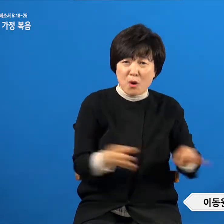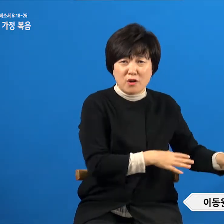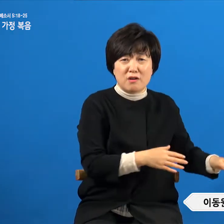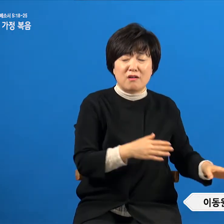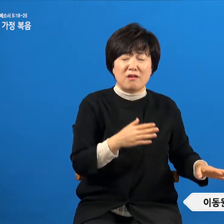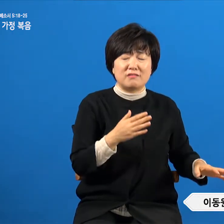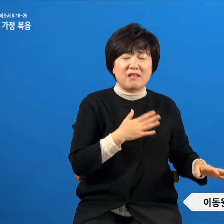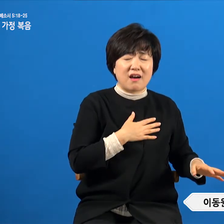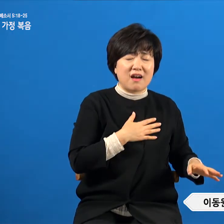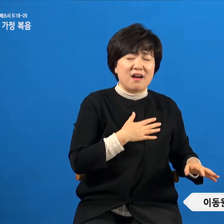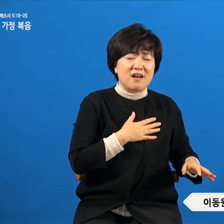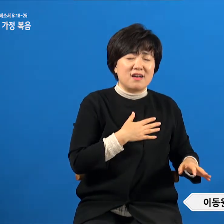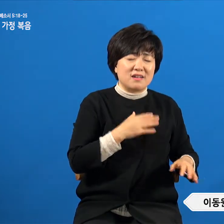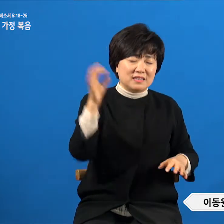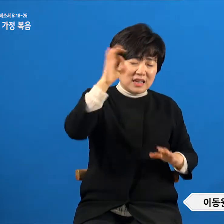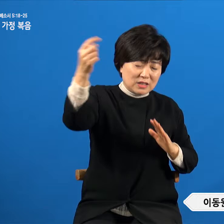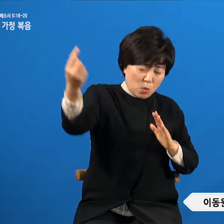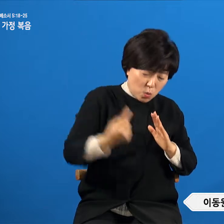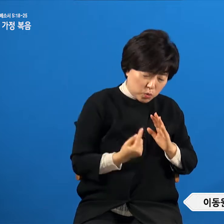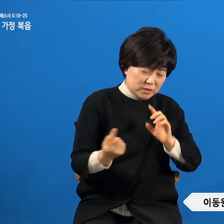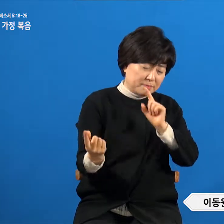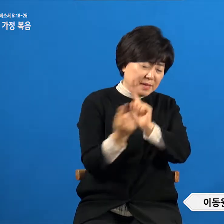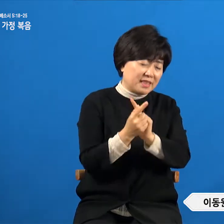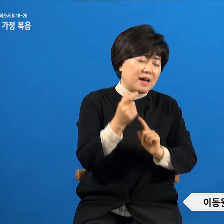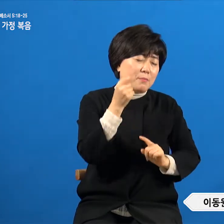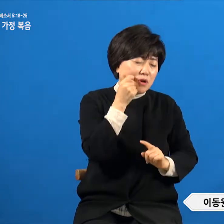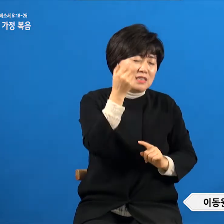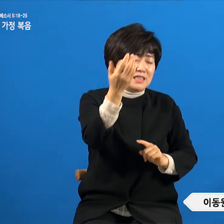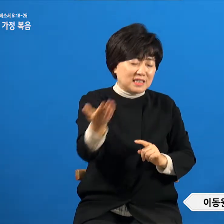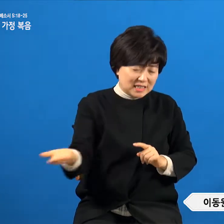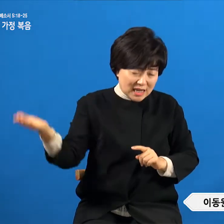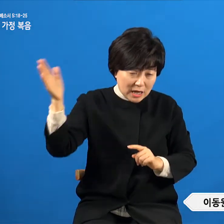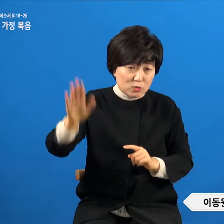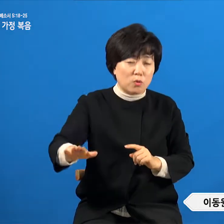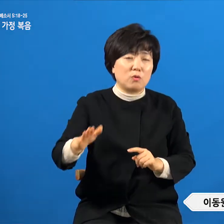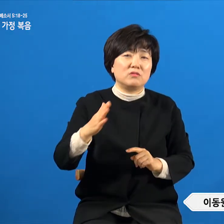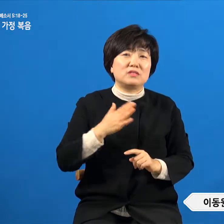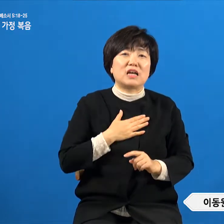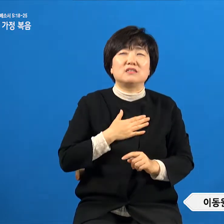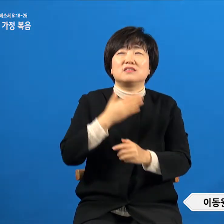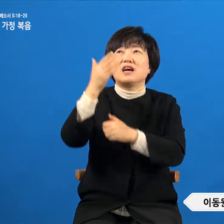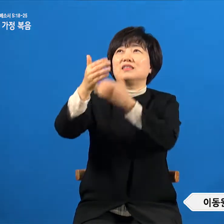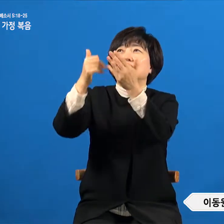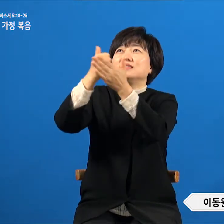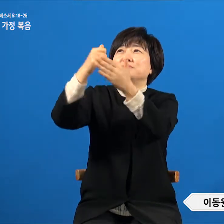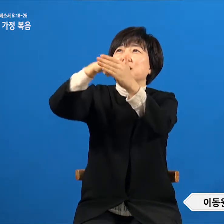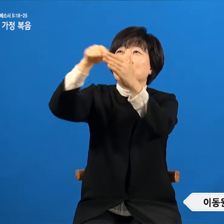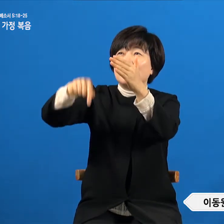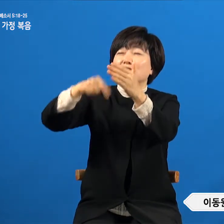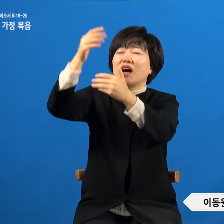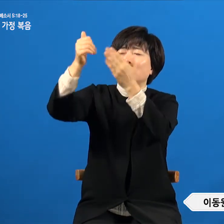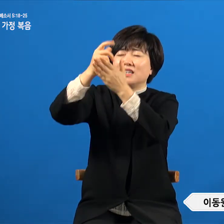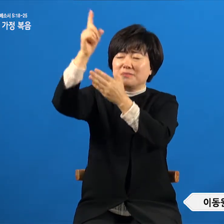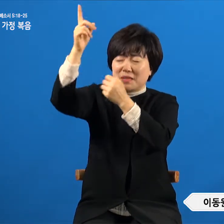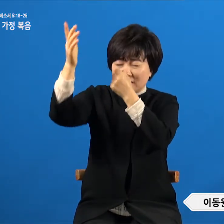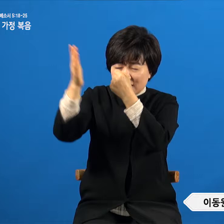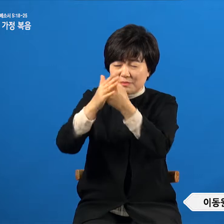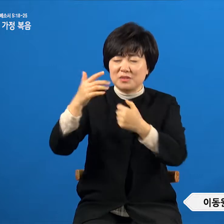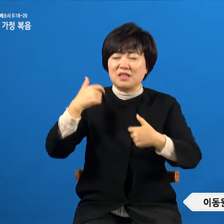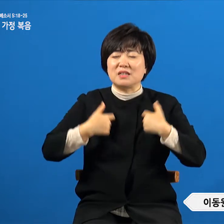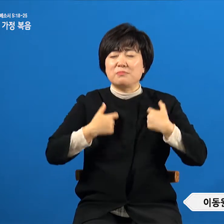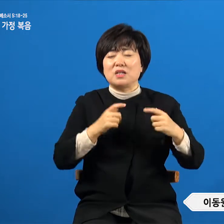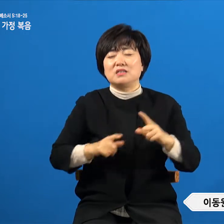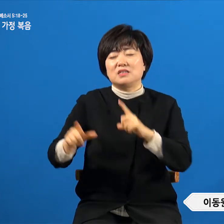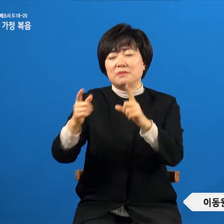우리를 버렸을지라도, 우리를 찾아오지 않을지라도, 우리는 그 하나님 안에서 하나님을 인해서 기뻐하는